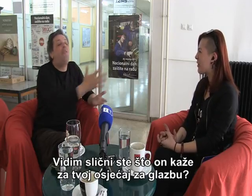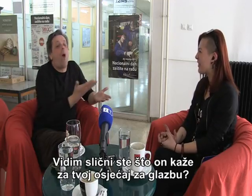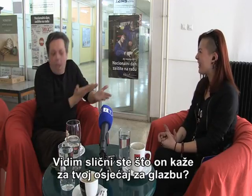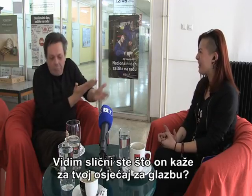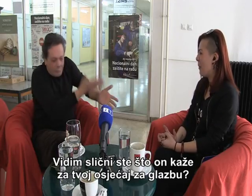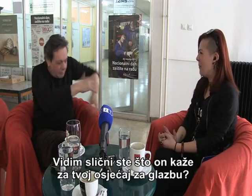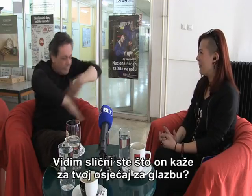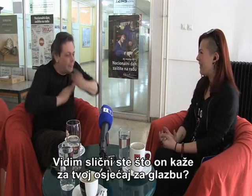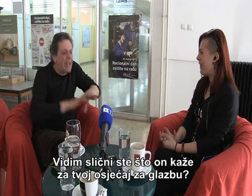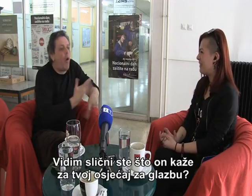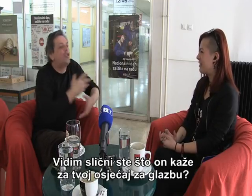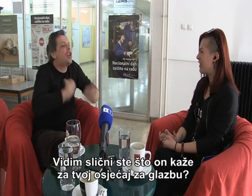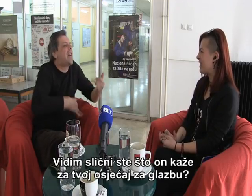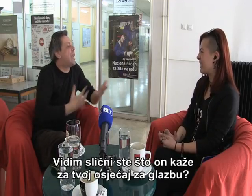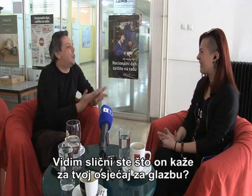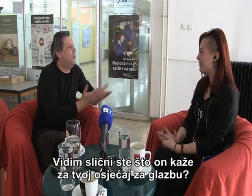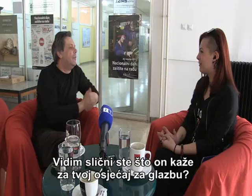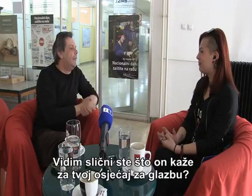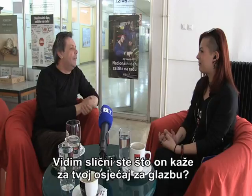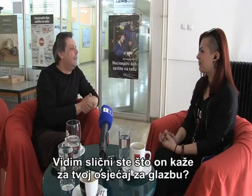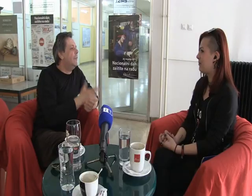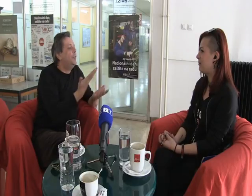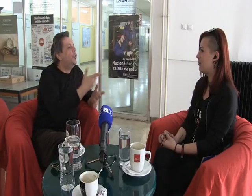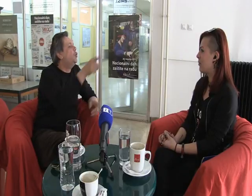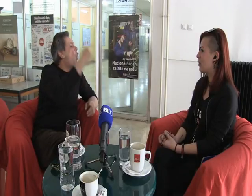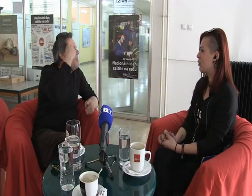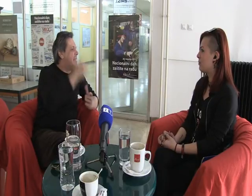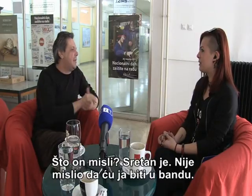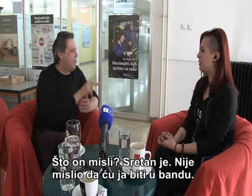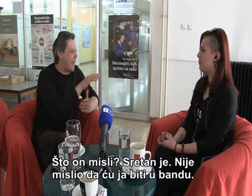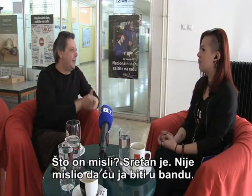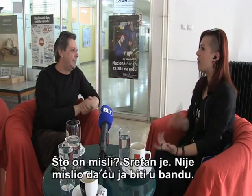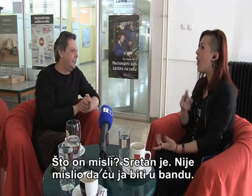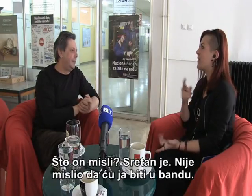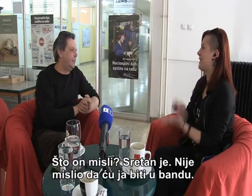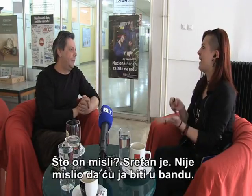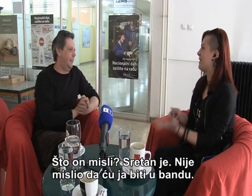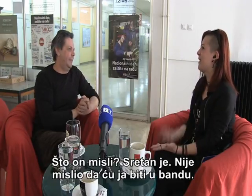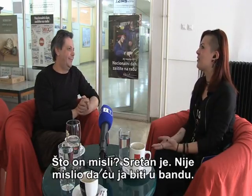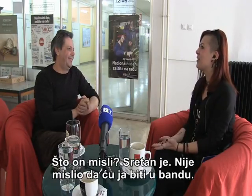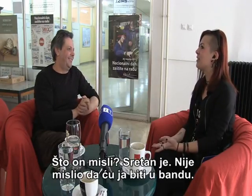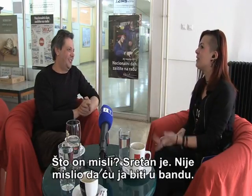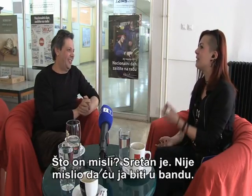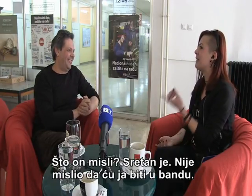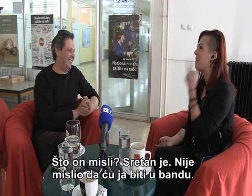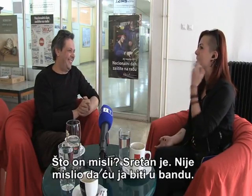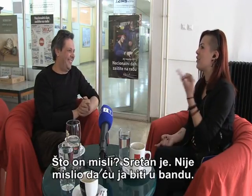tvoje, na tvoje osjećaj za glazbu? Što on misli, brat? Pa on je sretan, nije mislio da